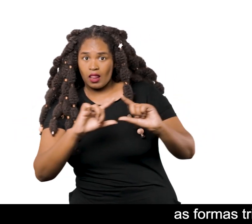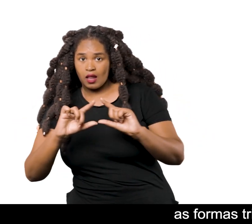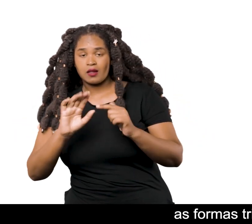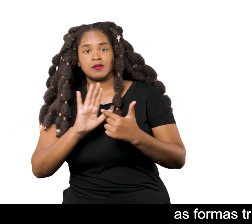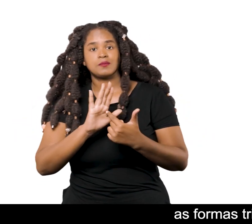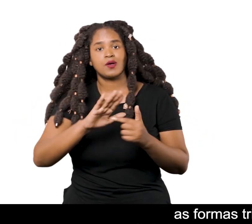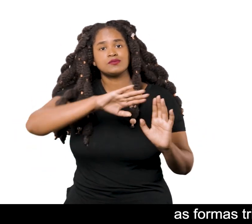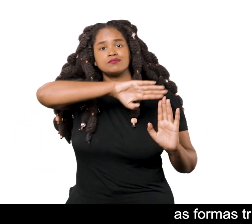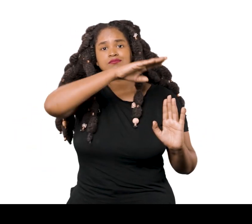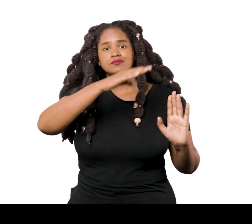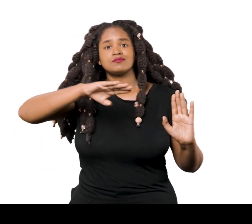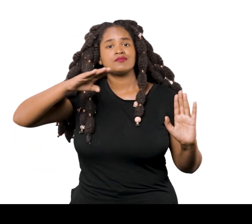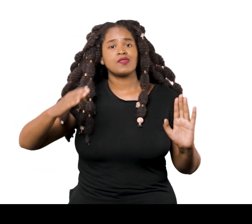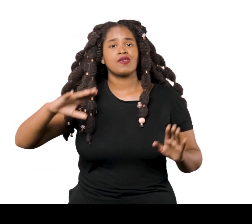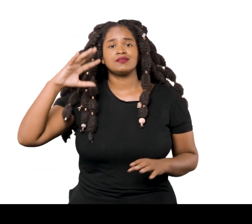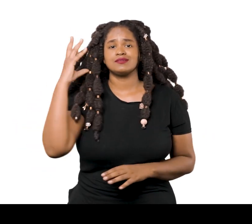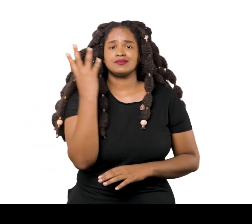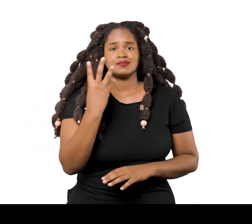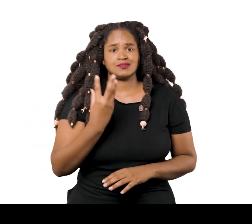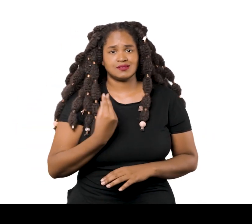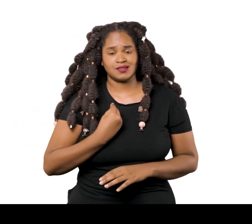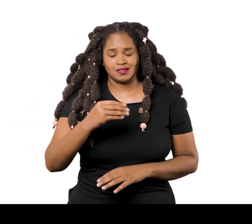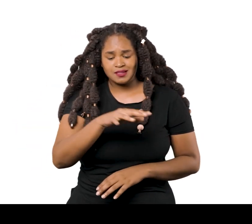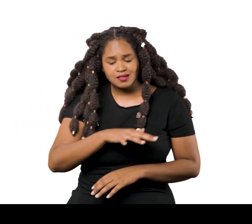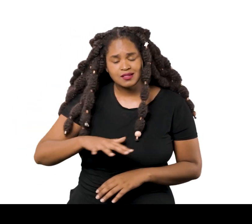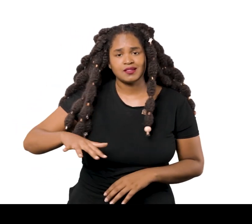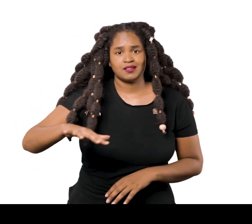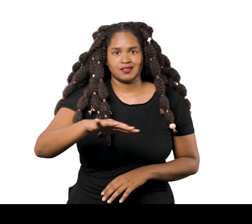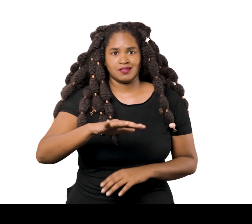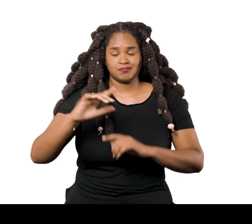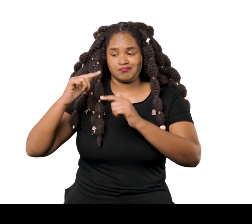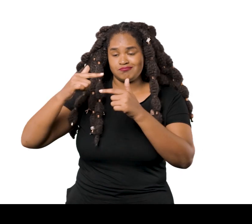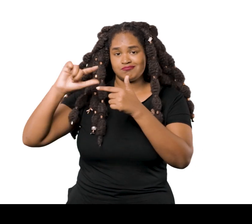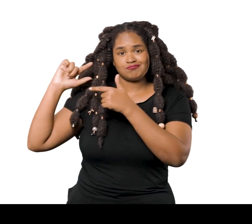as montanhas sagradas de seu território ancestral.